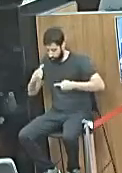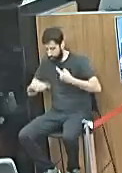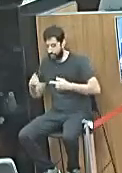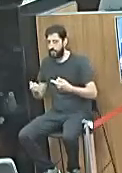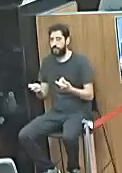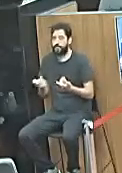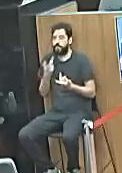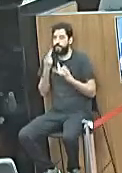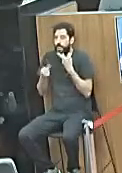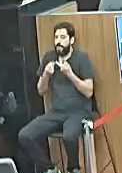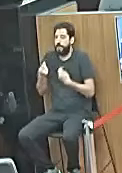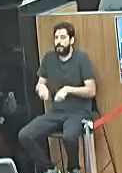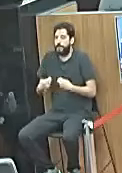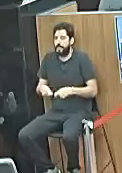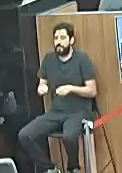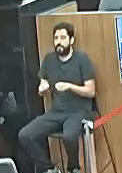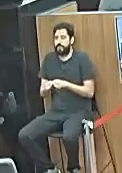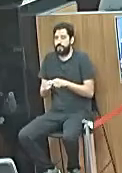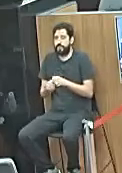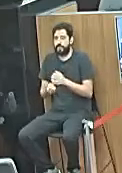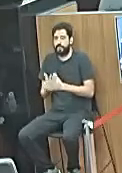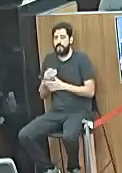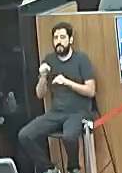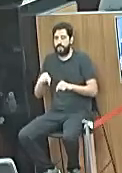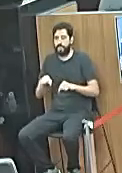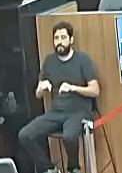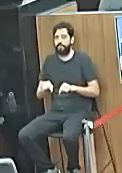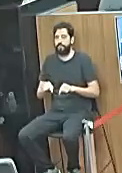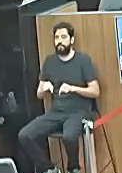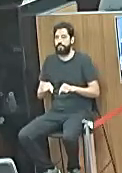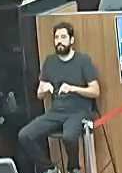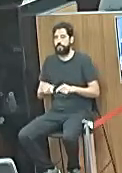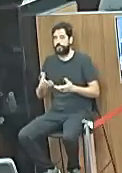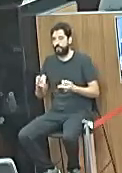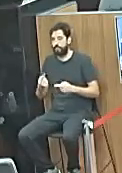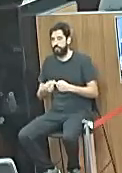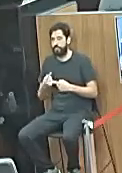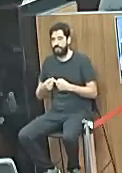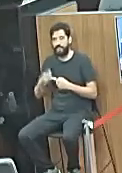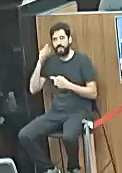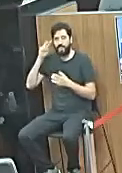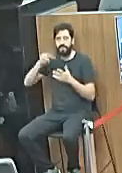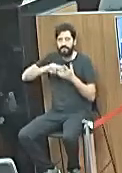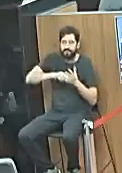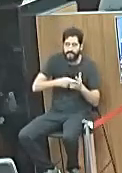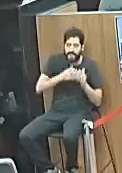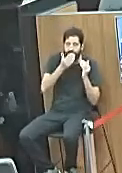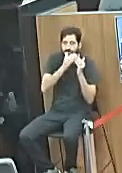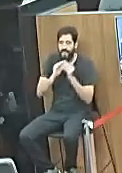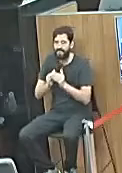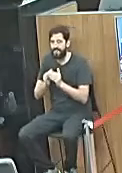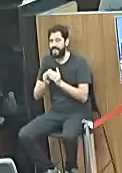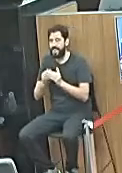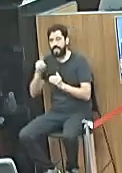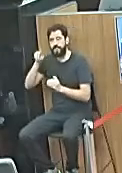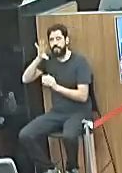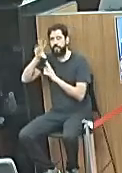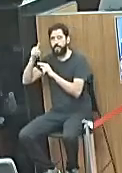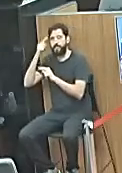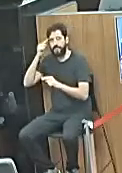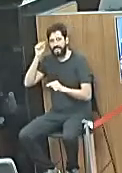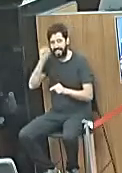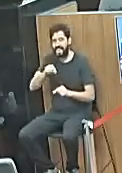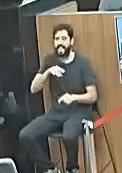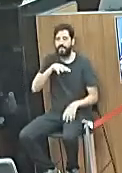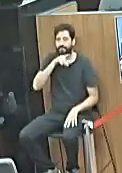necessidade de fazer esse momento considerando que a idéia de favela é sempre visto como um lugar ruim ea idéia do